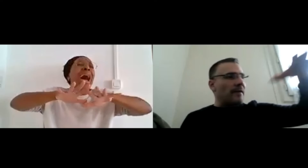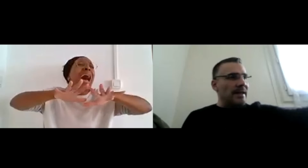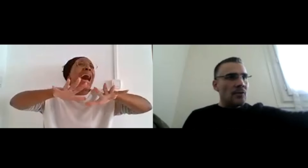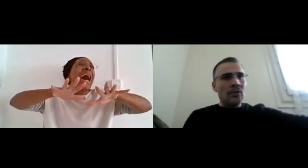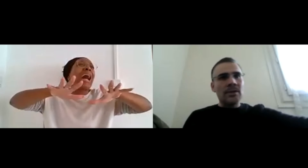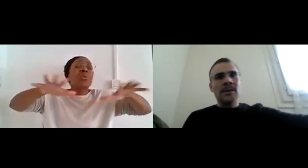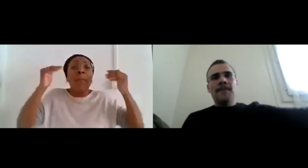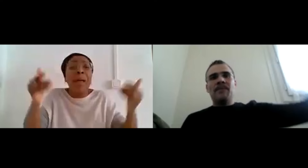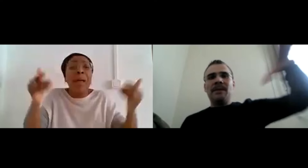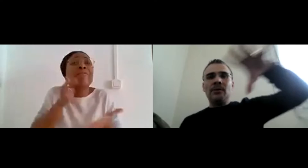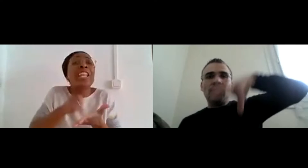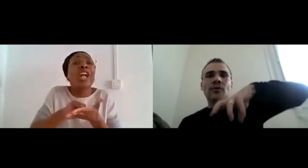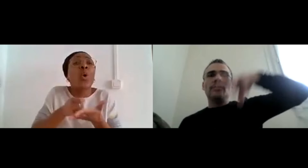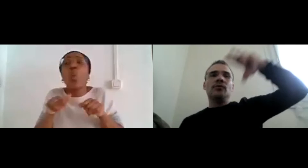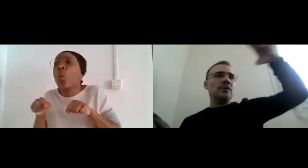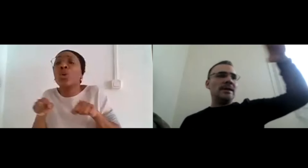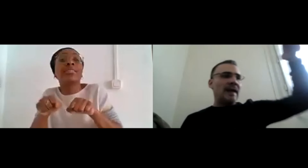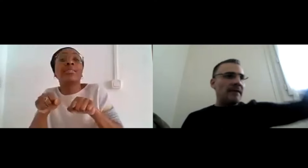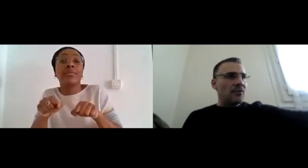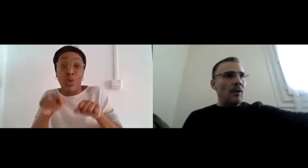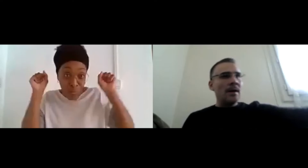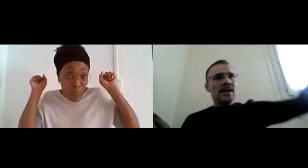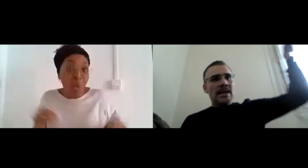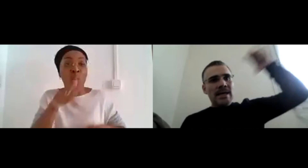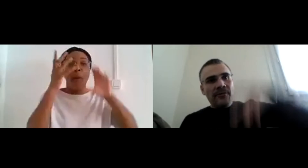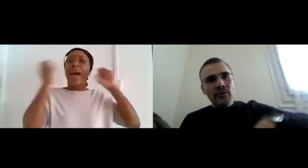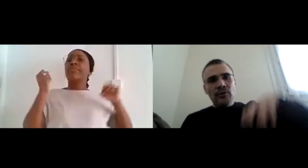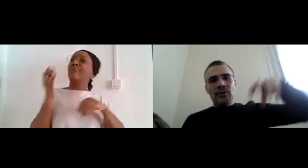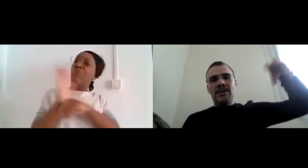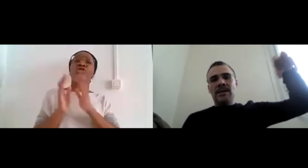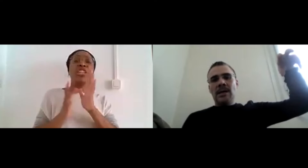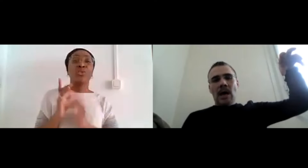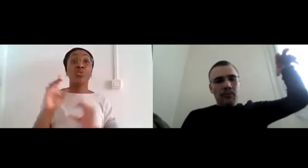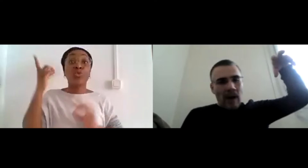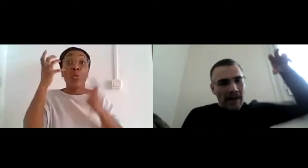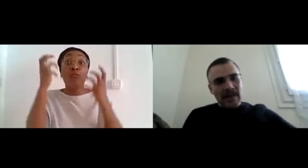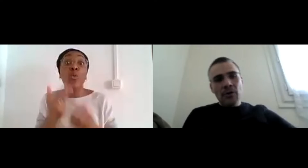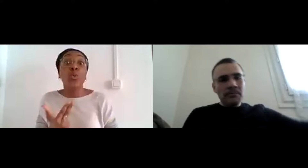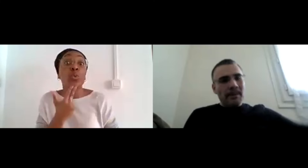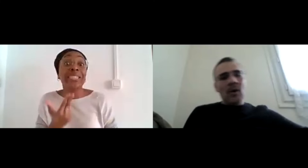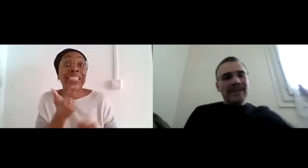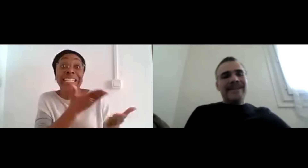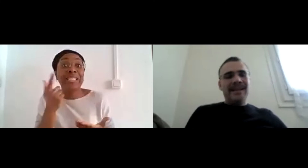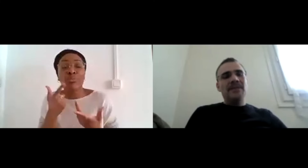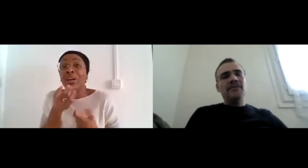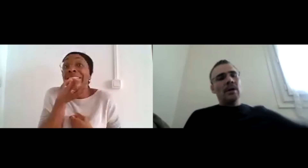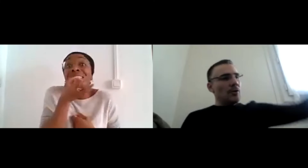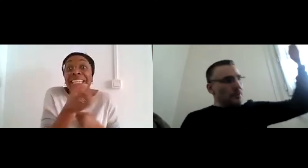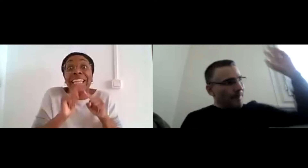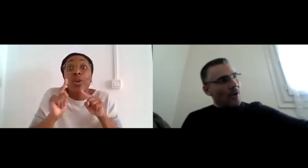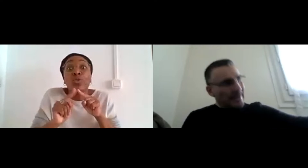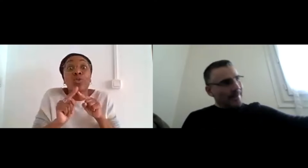quand tu vas faire des courses, eh bien Dieu est avec toi et il veut t'utiliser pour amener une parole qui